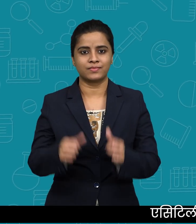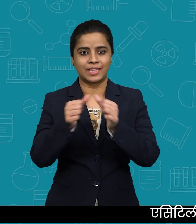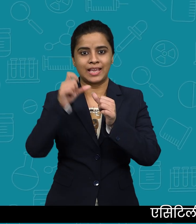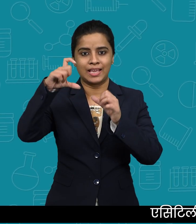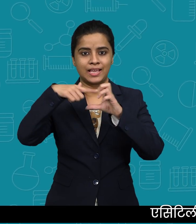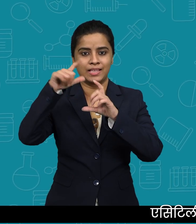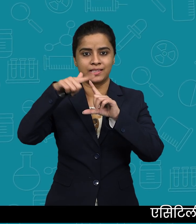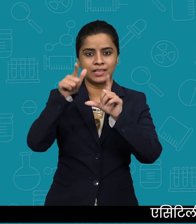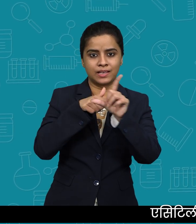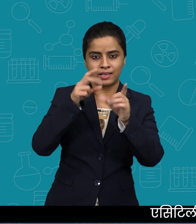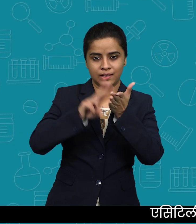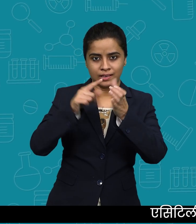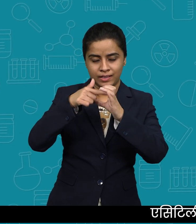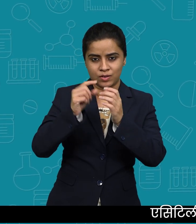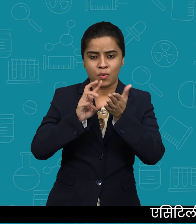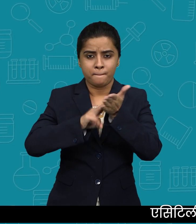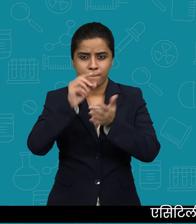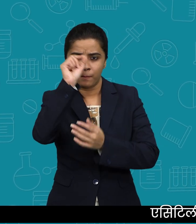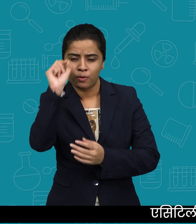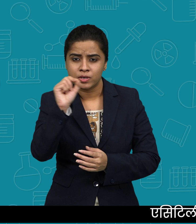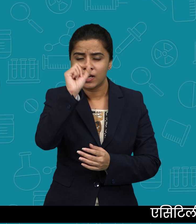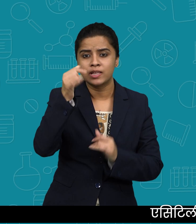एसिटिलीन अणु sp3 संकरित है।